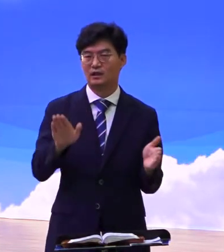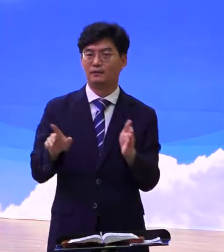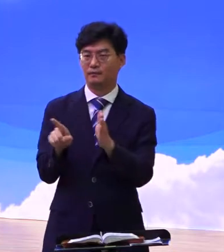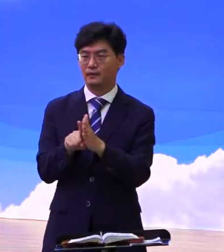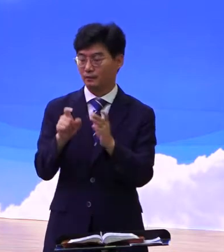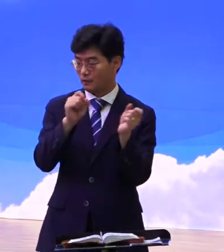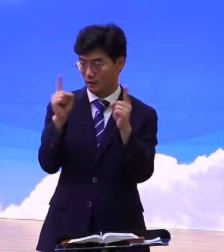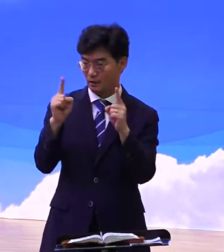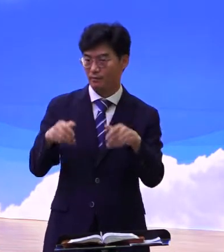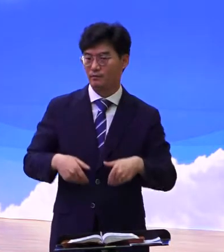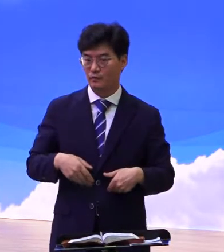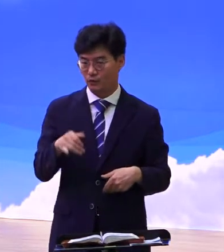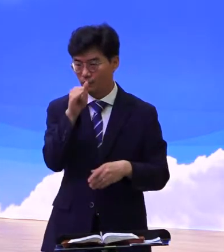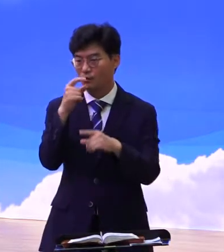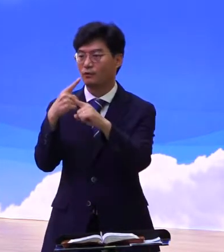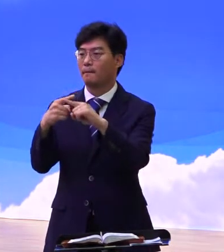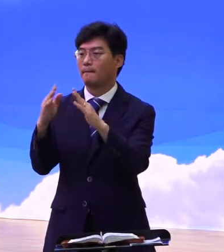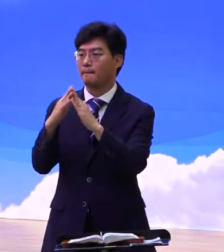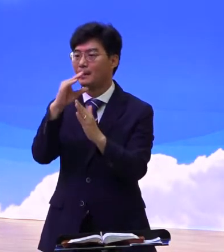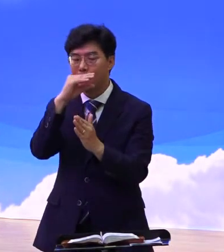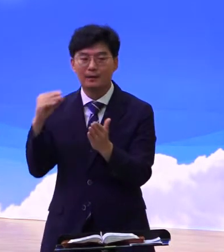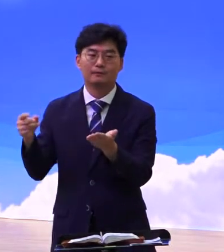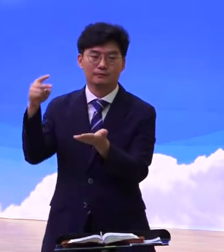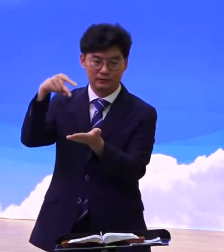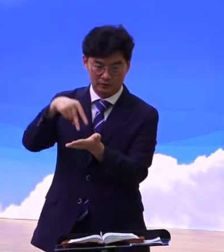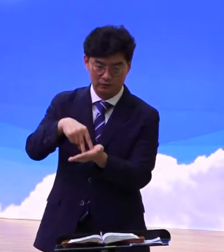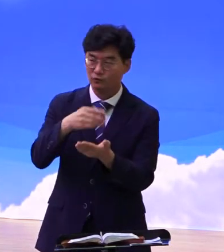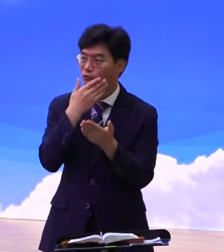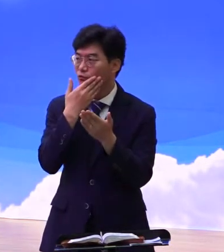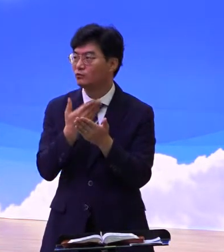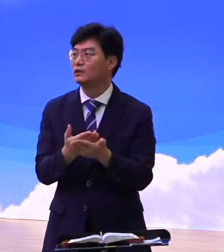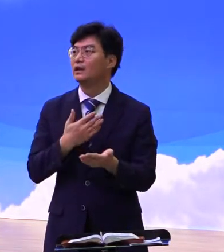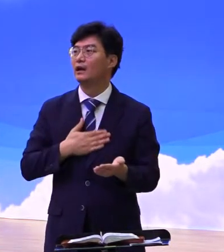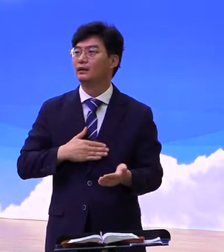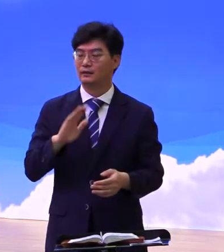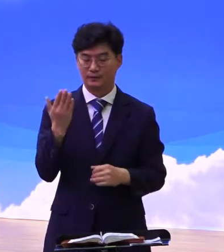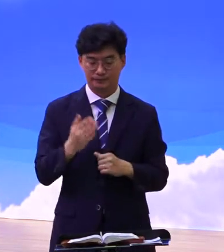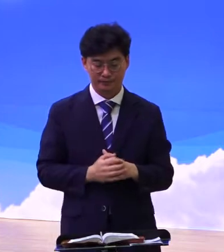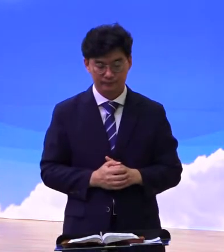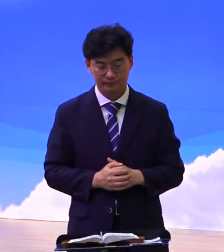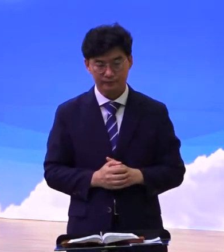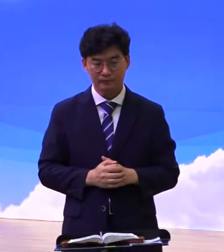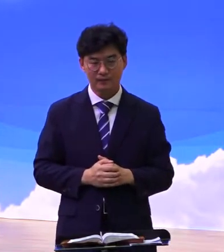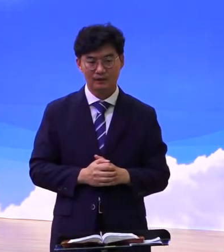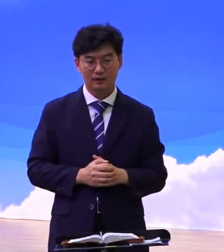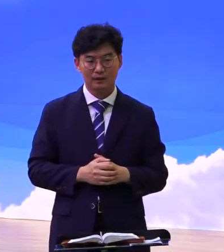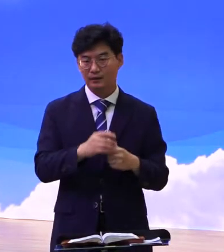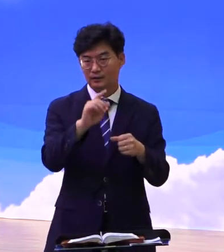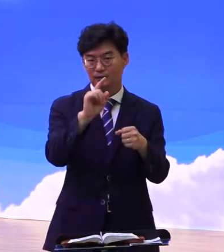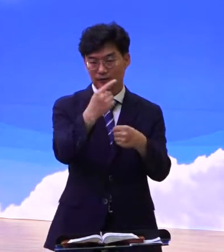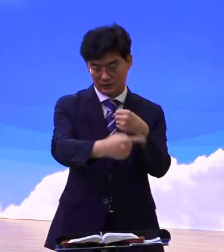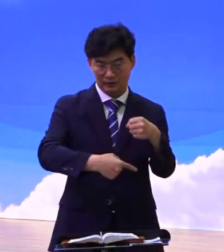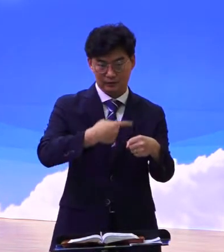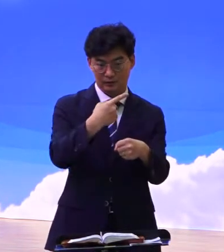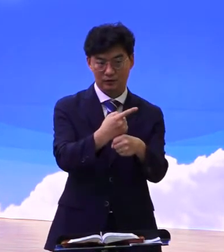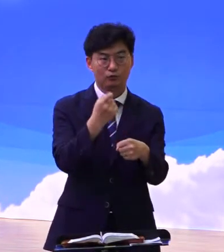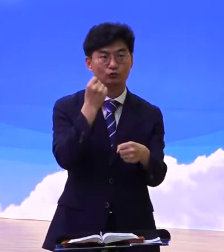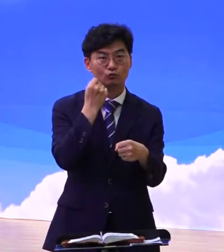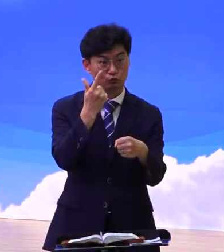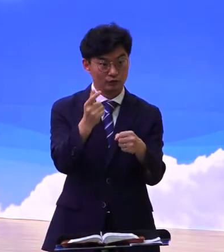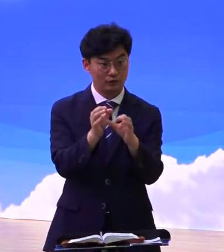분명히 그랬었습니다. 근데 세월이 참 무섭습니다. 1년 6개월여 시간이